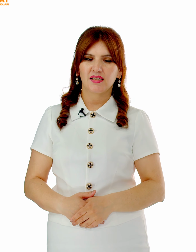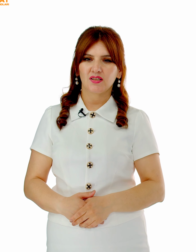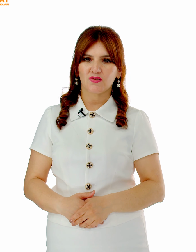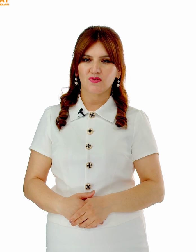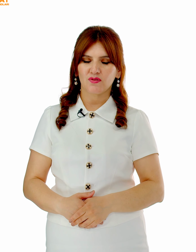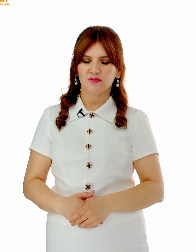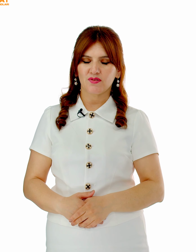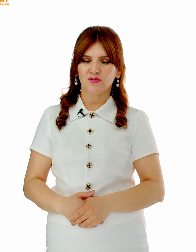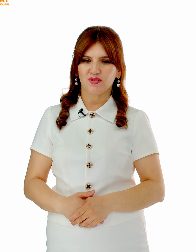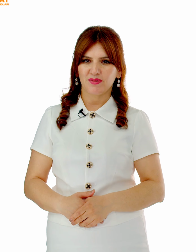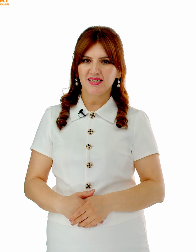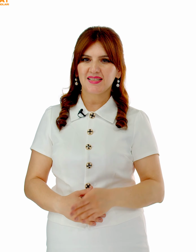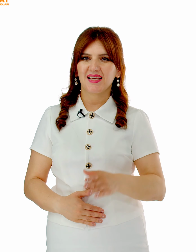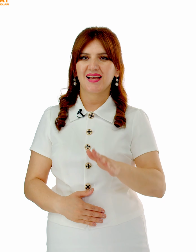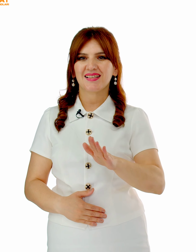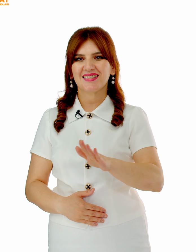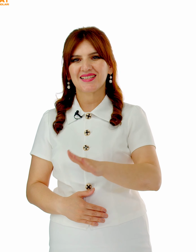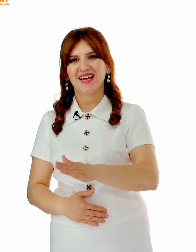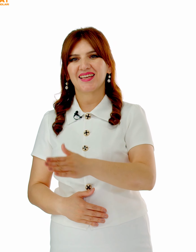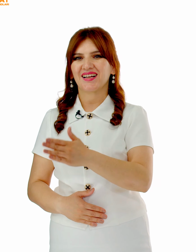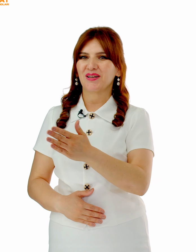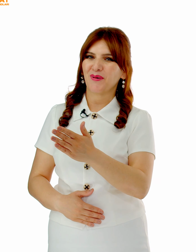Keyingi so'zimiz sayr qilmoq.